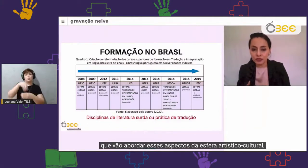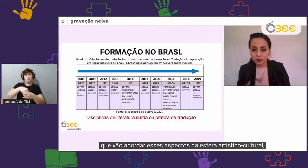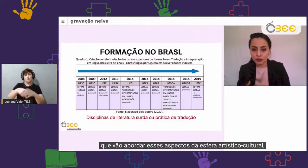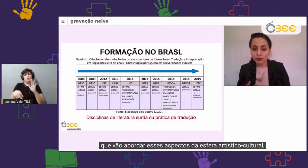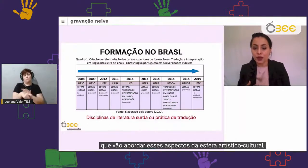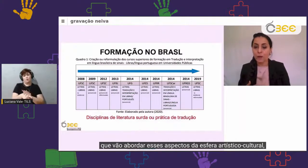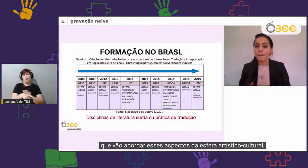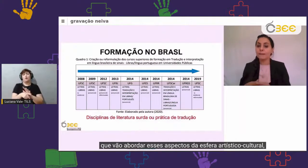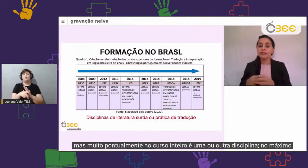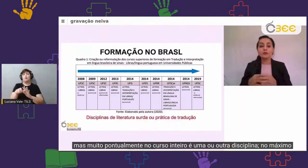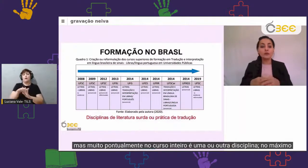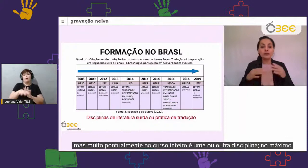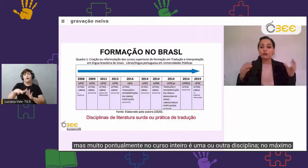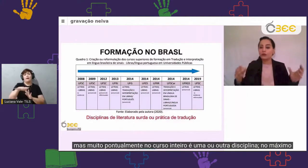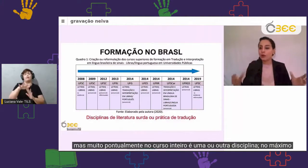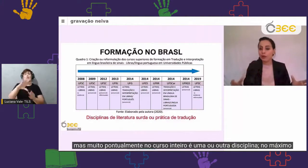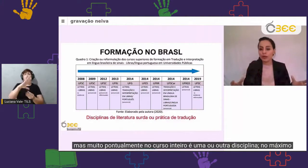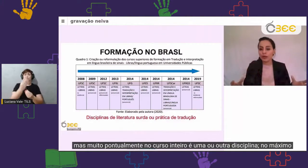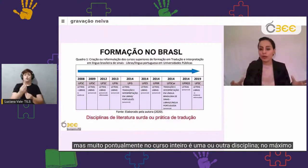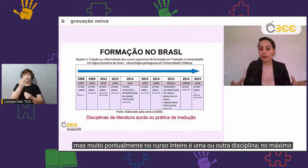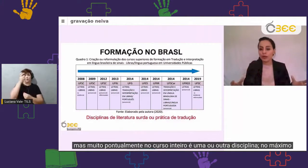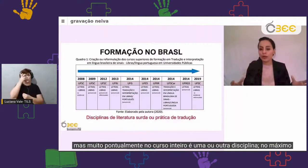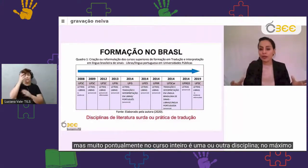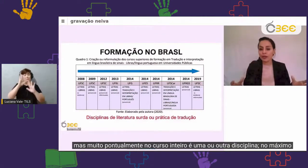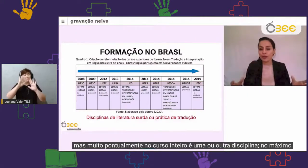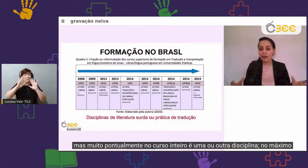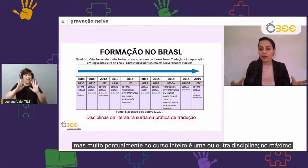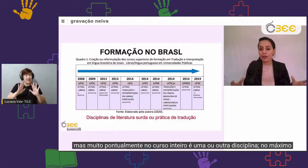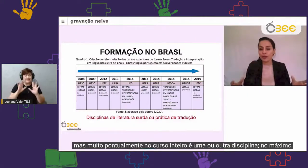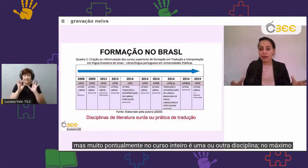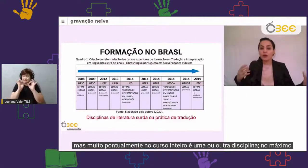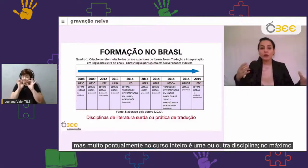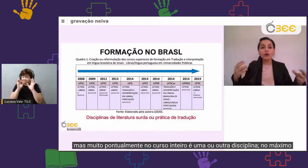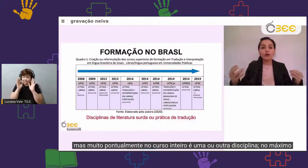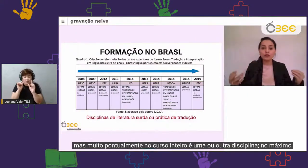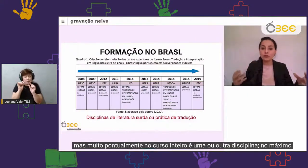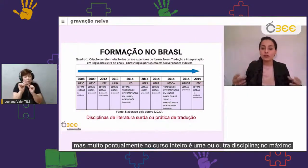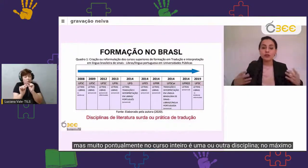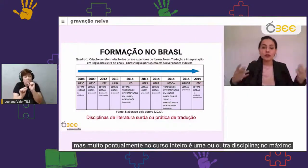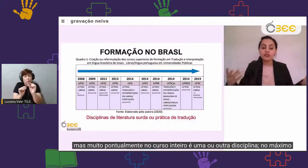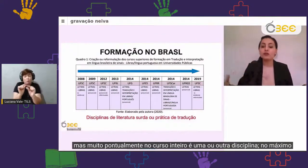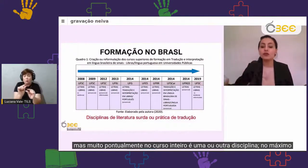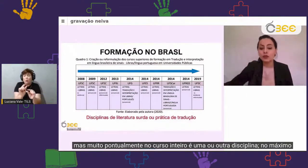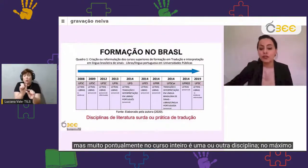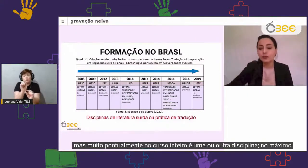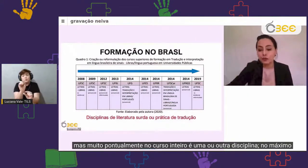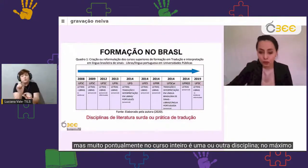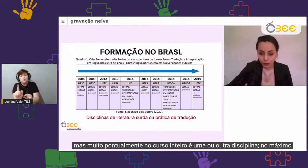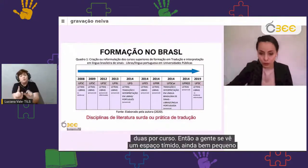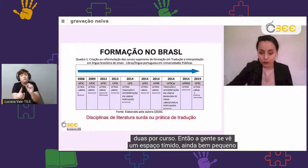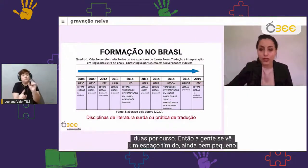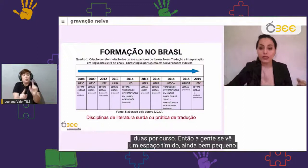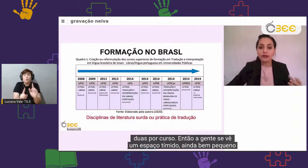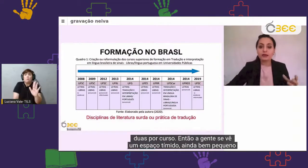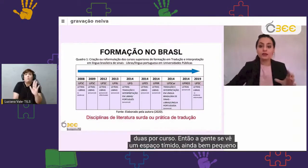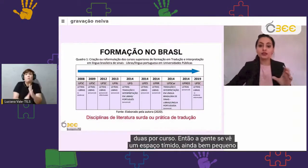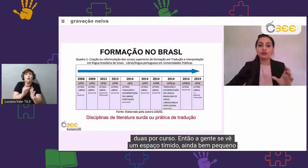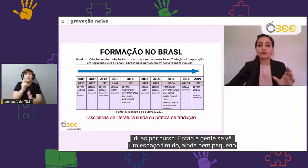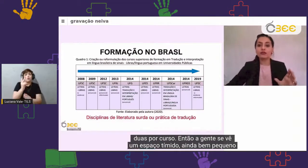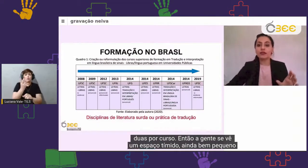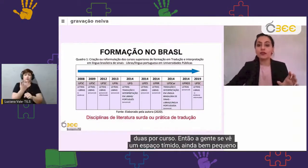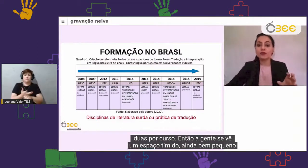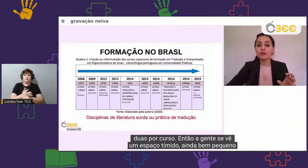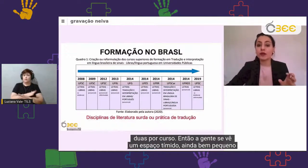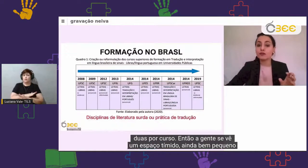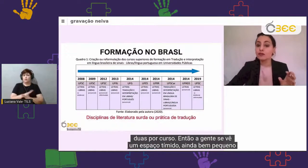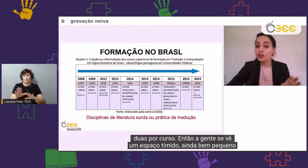da esfera artístico-cultural. Mas, muito pontualmente, no curso inteiro, é uma ou outra disciplina, no máximo 2 por curso. Então, a